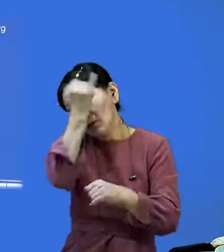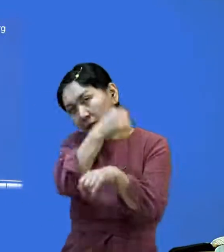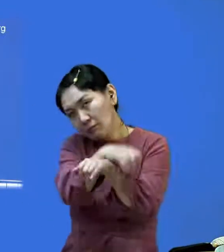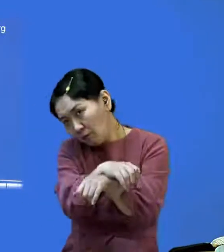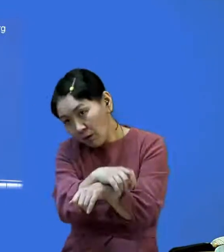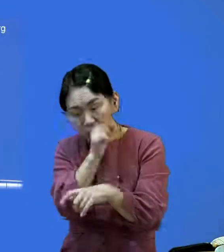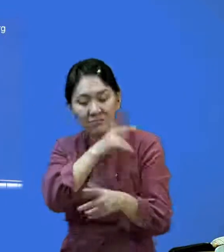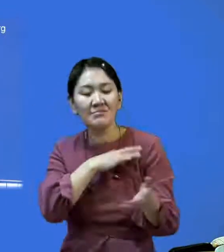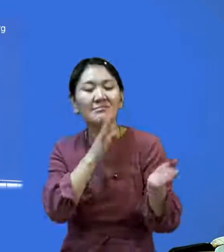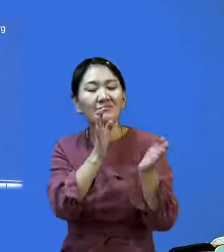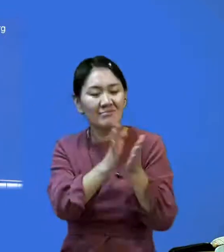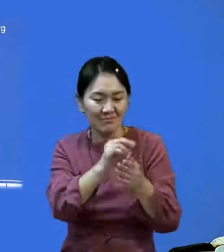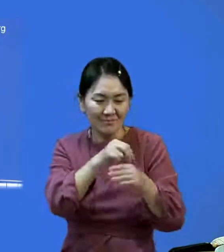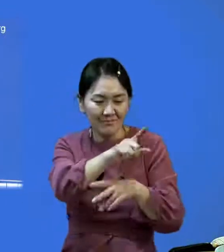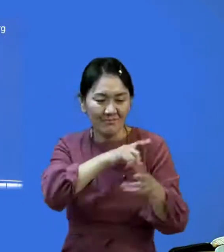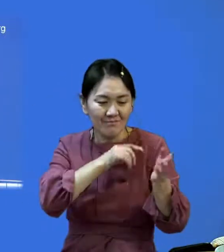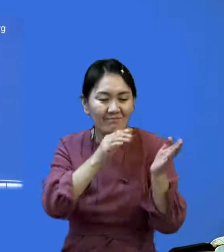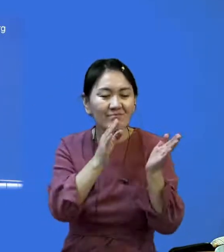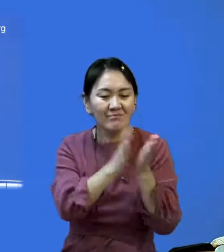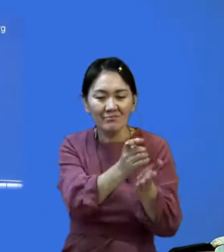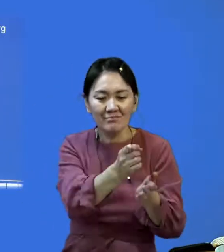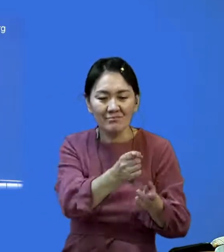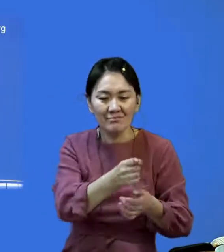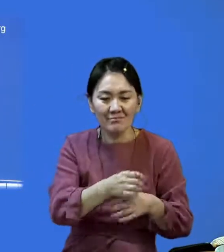орчихсан байх чил Паула